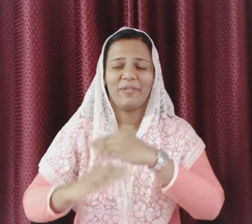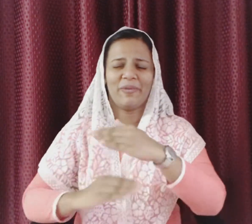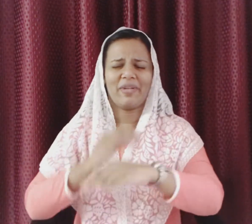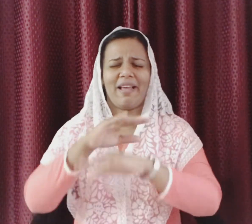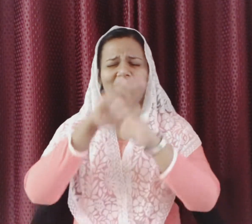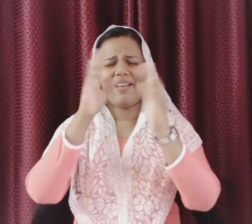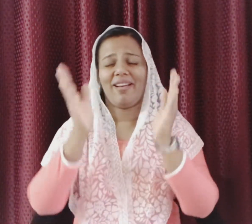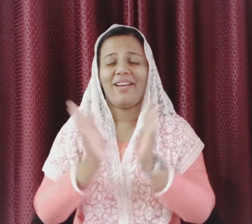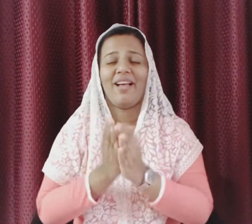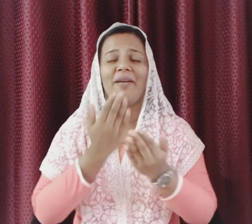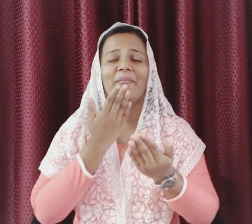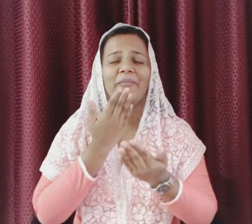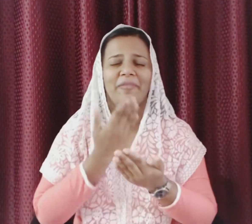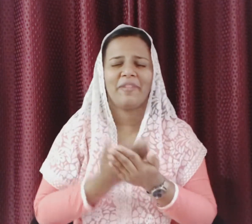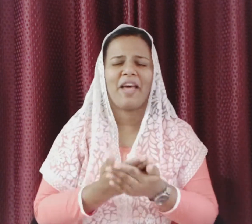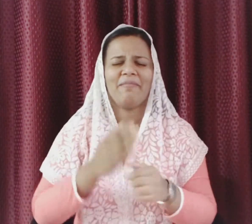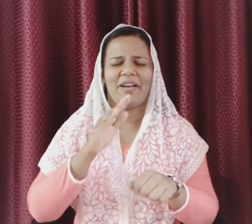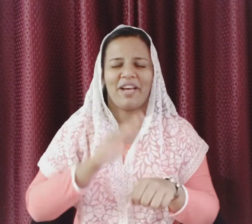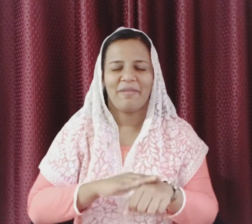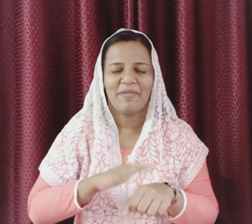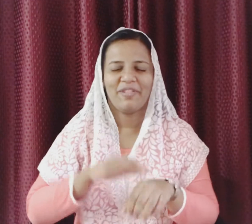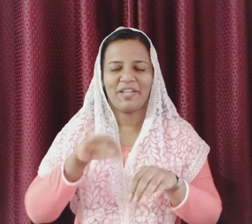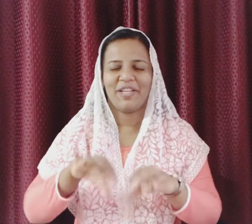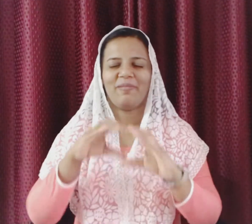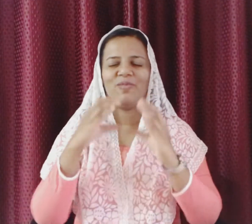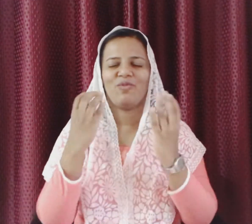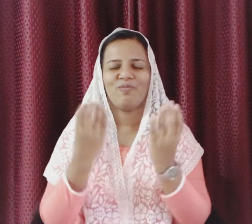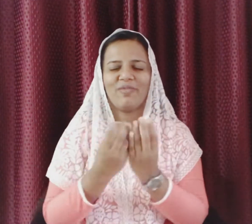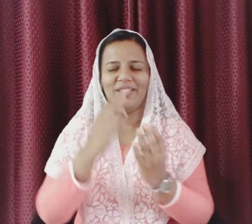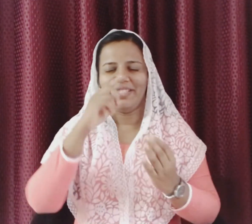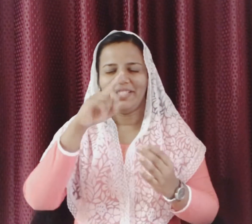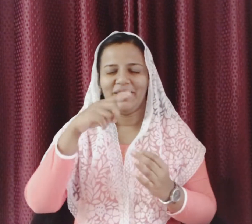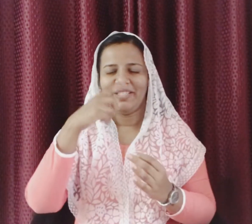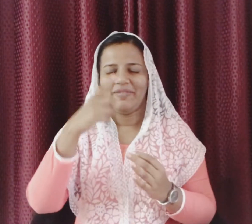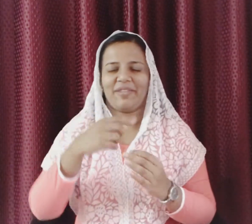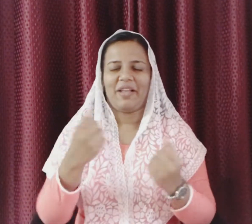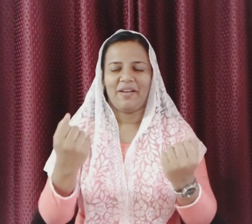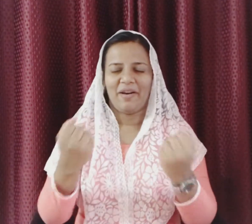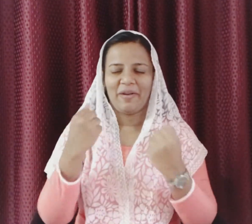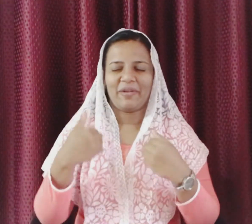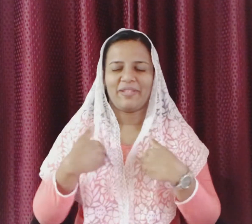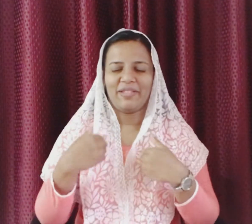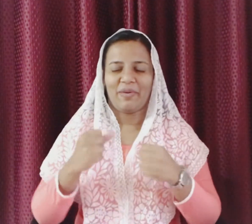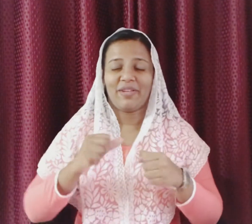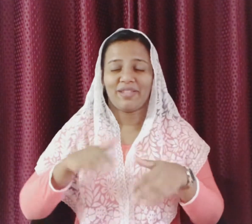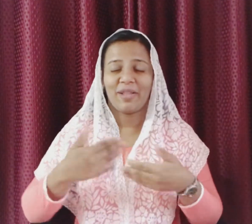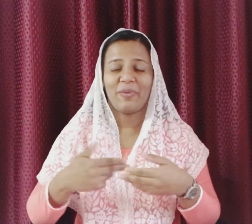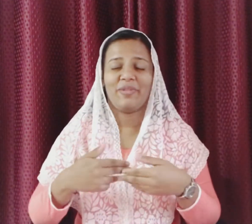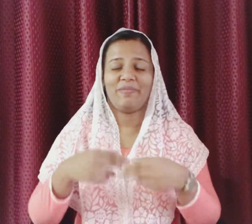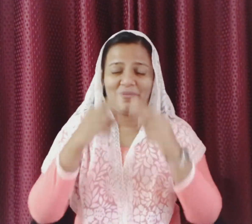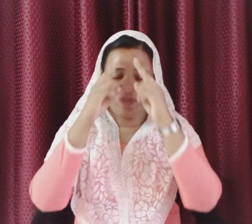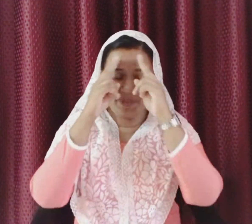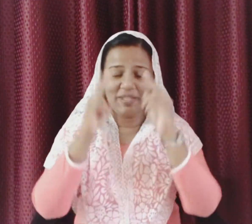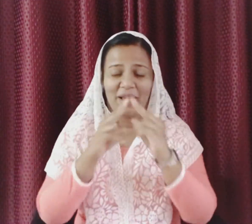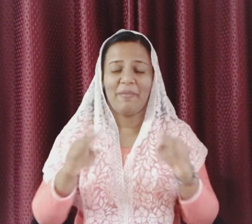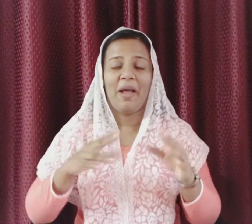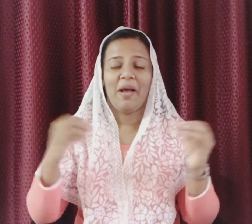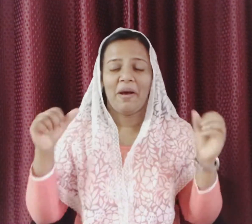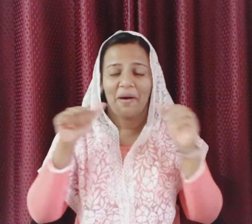സകല നന്മകളും ഇവർ അനുഭവിച്ച് ഈ ഭൂമിയിൽ ജീവിപ്പാൻ. ഹല്ലേലൂയ, സ്തോത്രം. ആരോഗ്യം, സൗഖ്യം, സന്തോഷം, സമാധാനം, സമൃദ്ധി, സ്വസ്ഥത